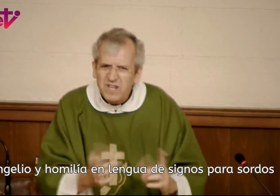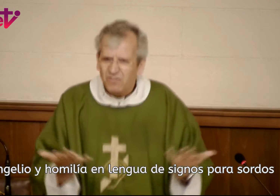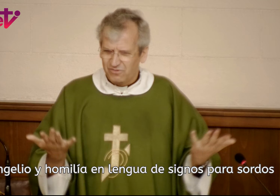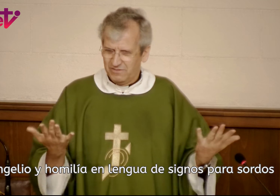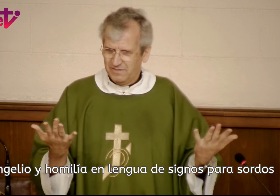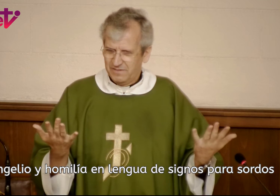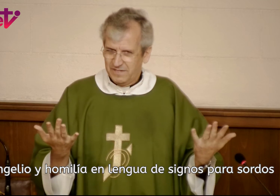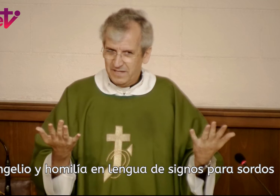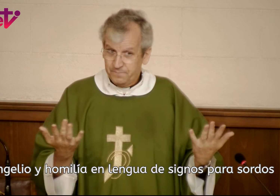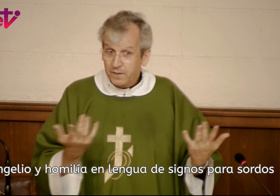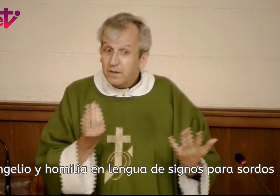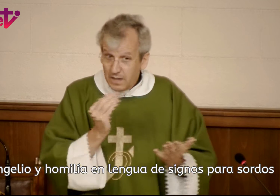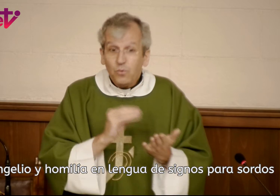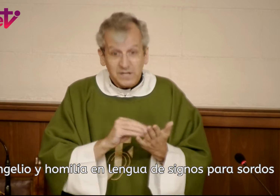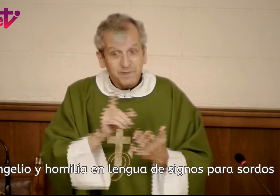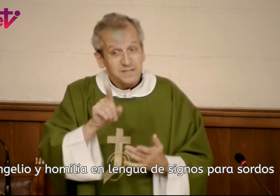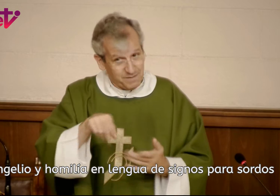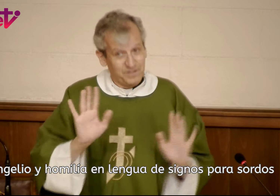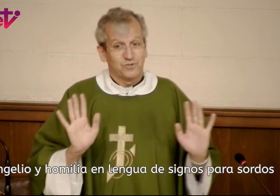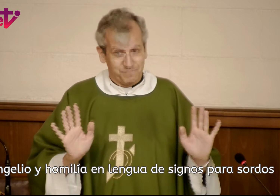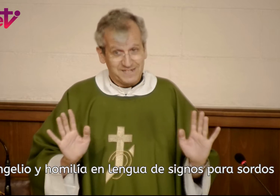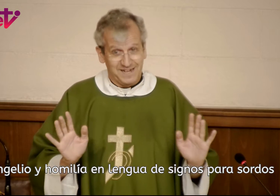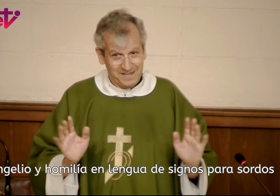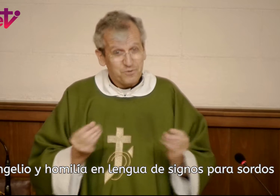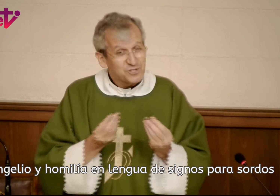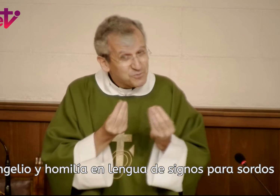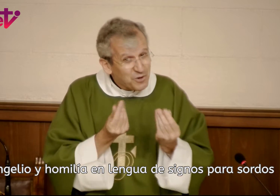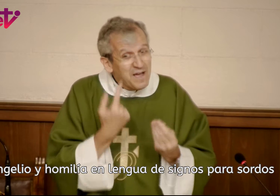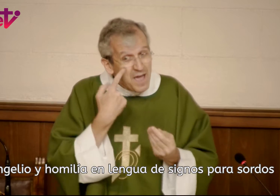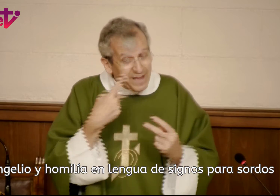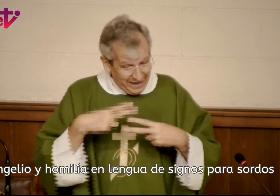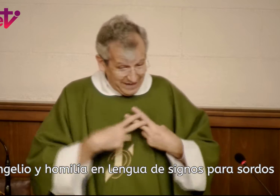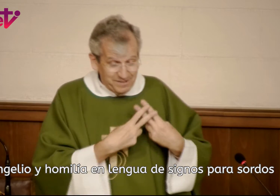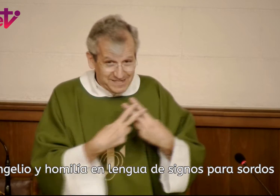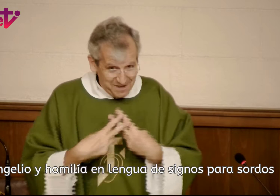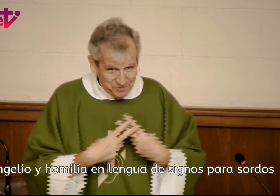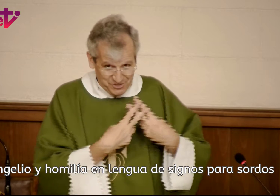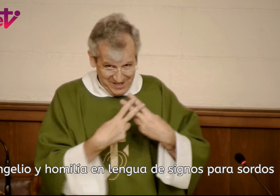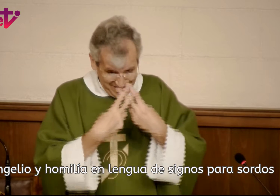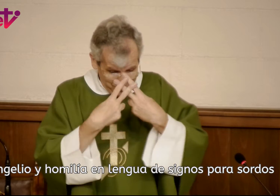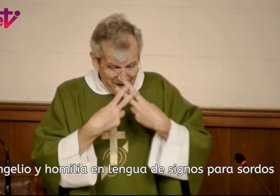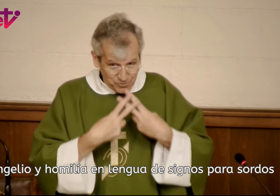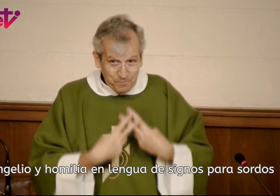unido. Y algunas veces también nos pasa. Por eso es bueno que revisemos, que nos hagamos un poquito